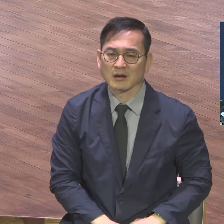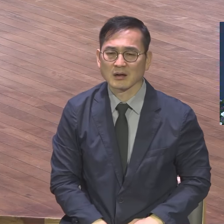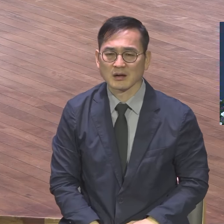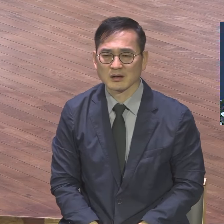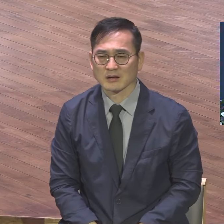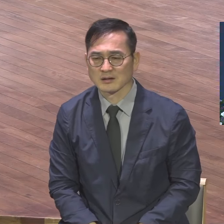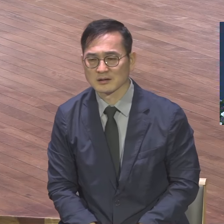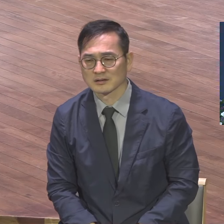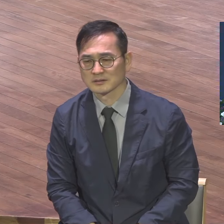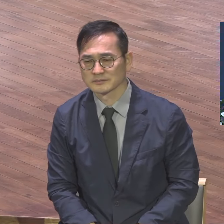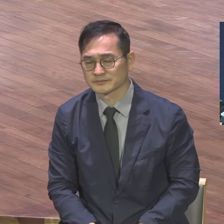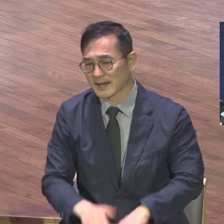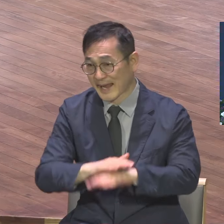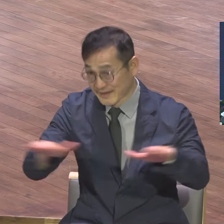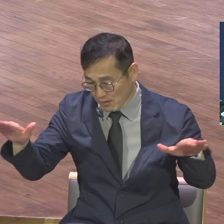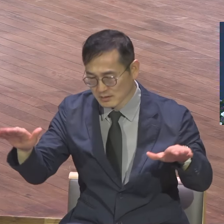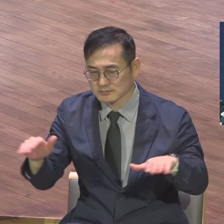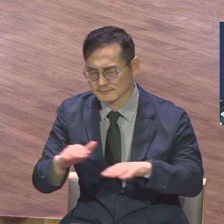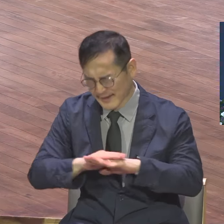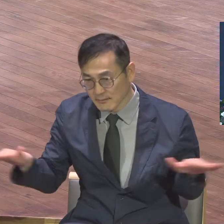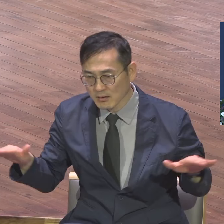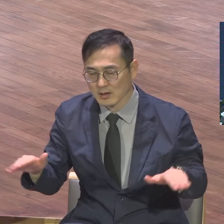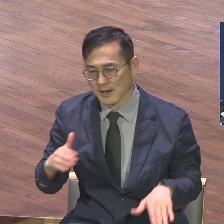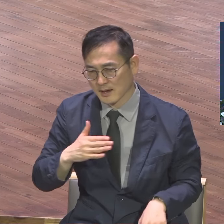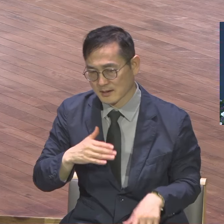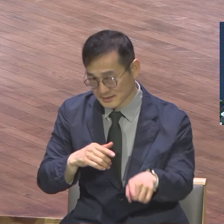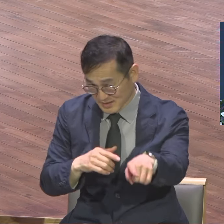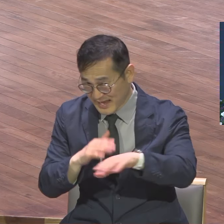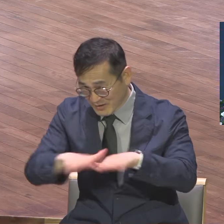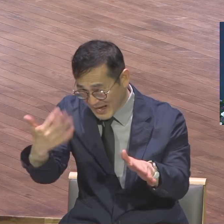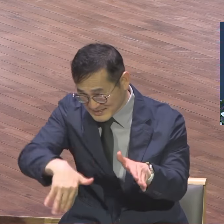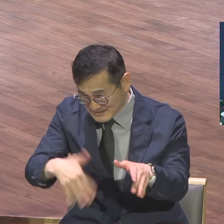답 났는지 결론 났는지 안 났는지